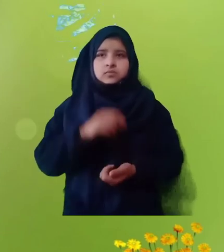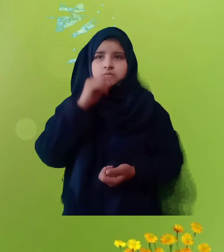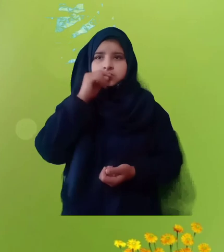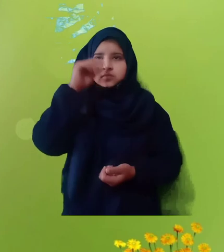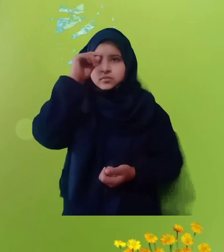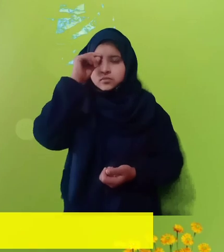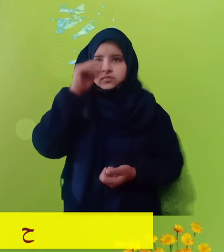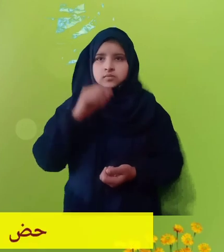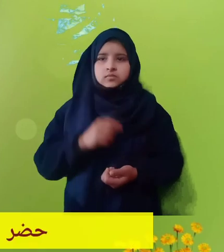हजरत